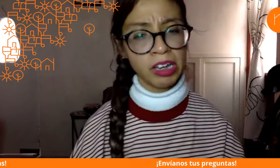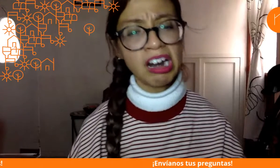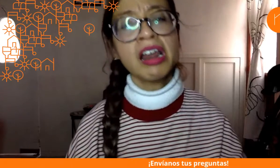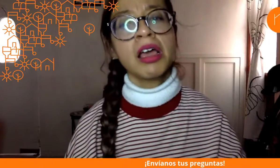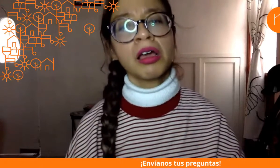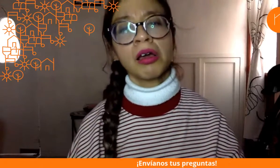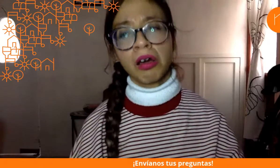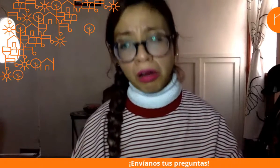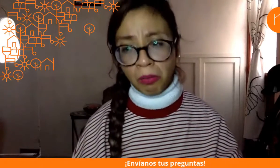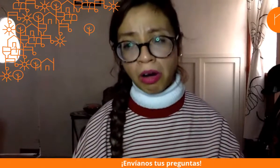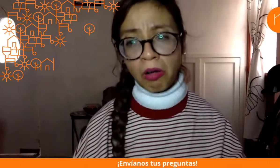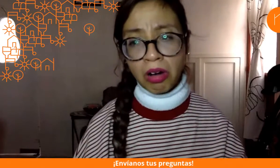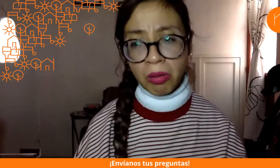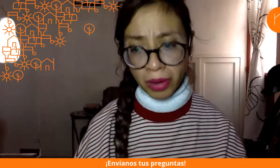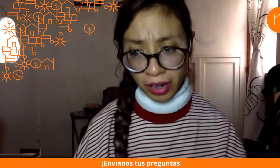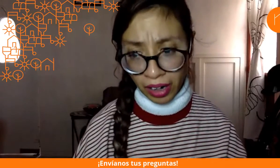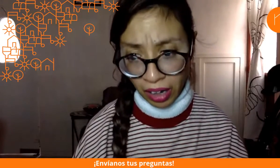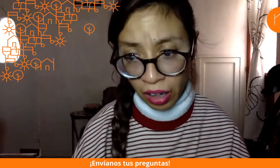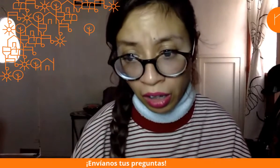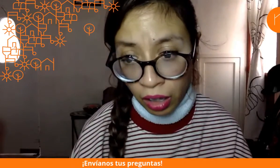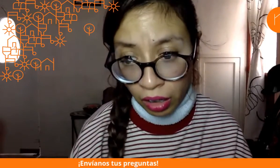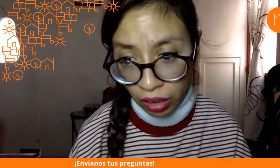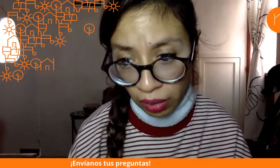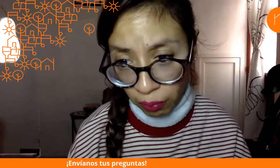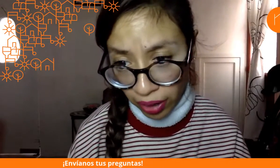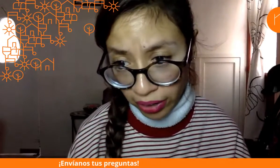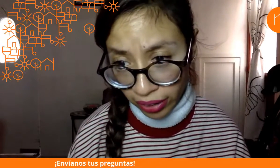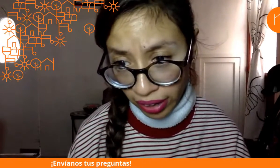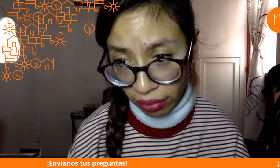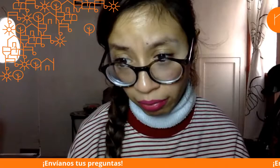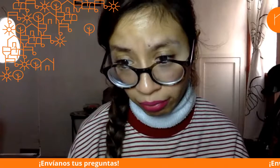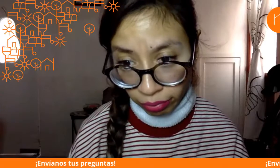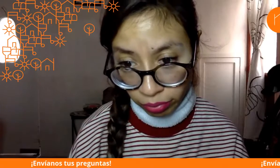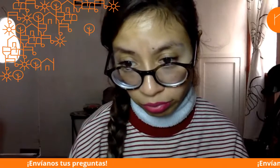transmisión como un homenaje de parte